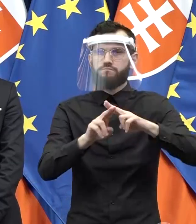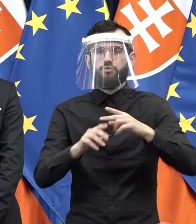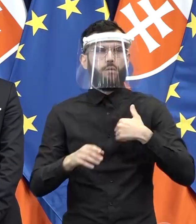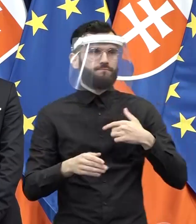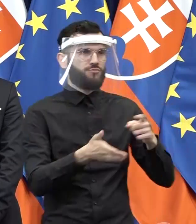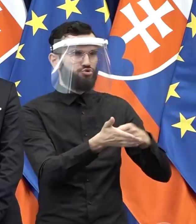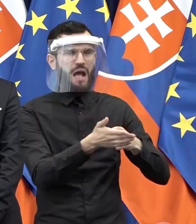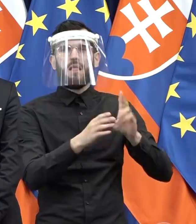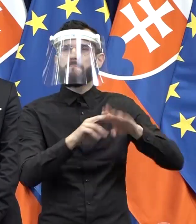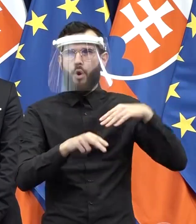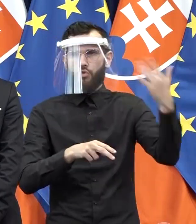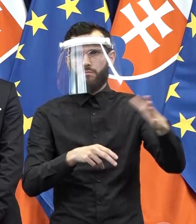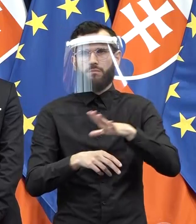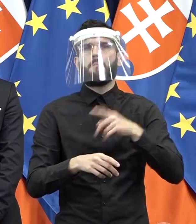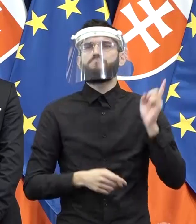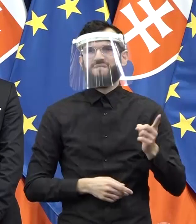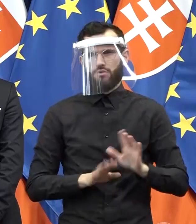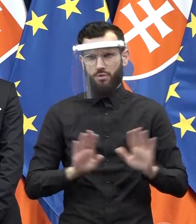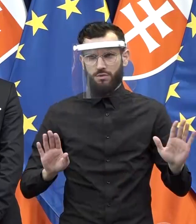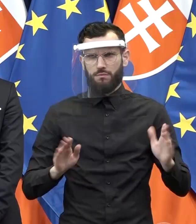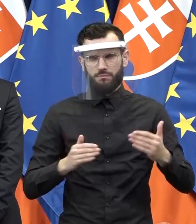vyžadovať aj normálne povinnosti.